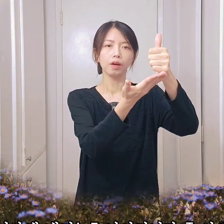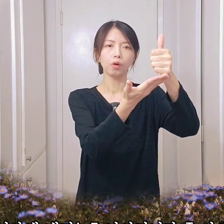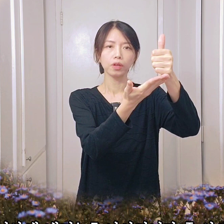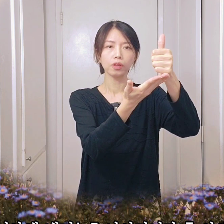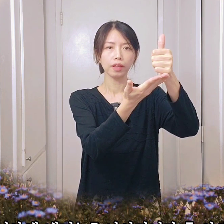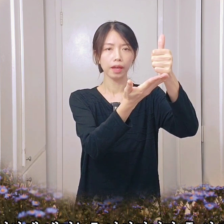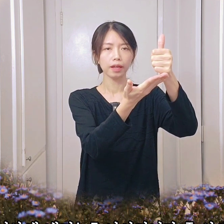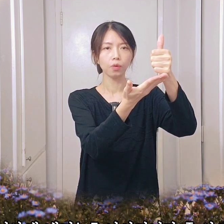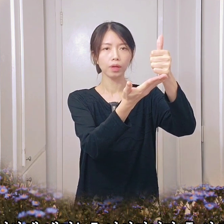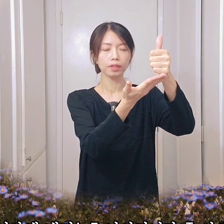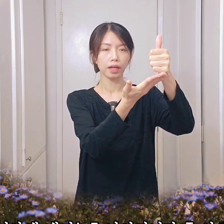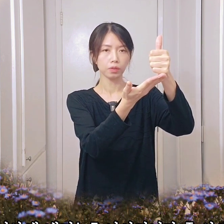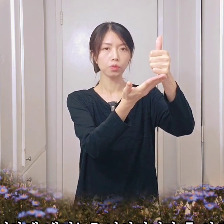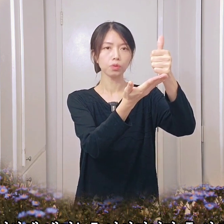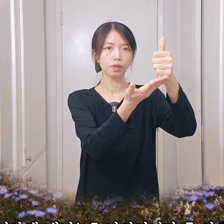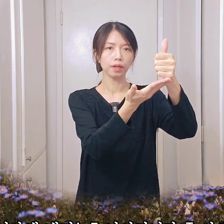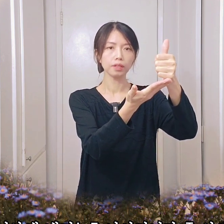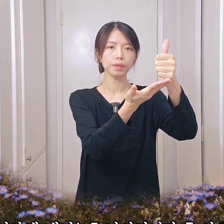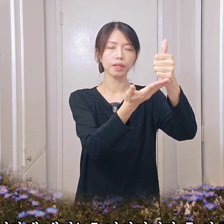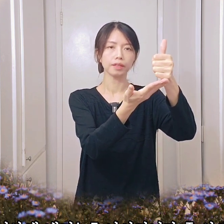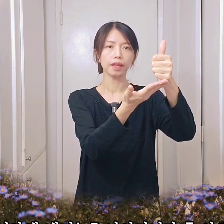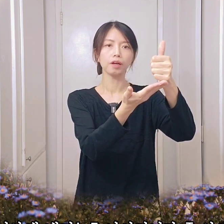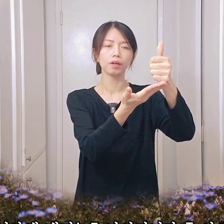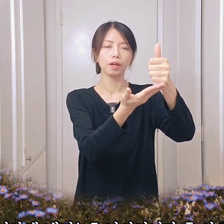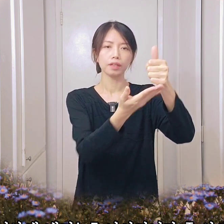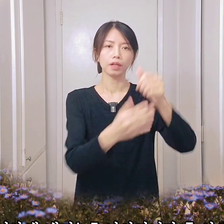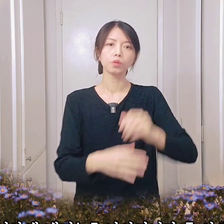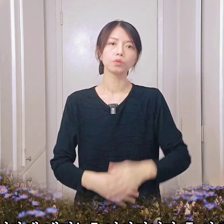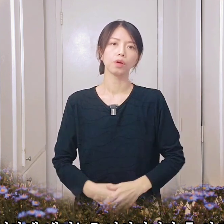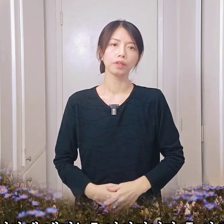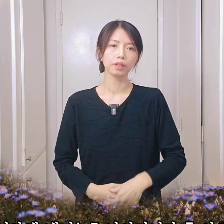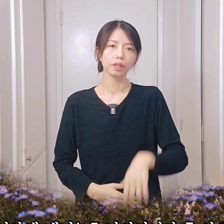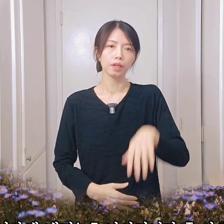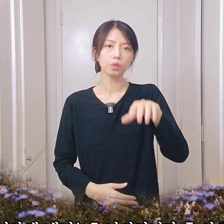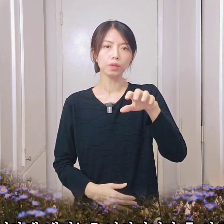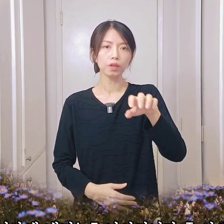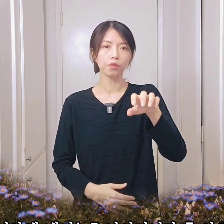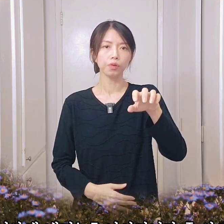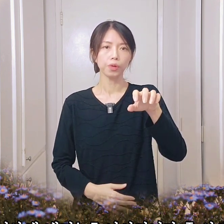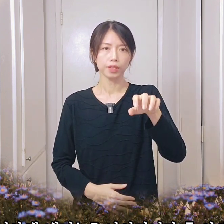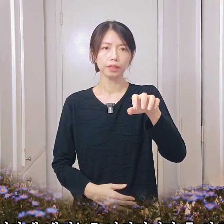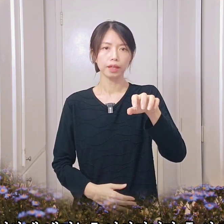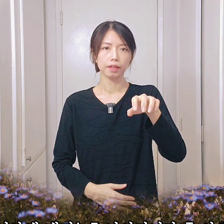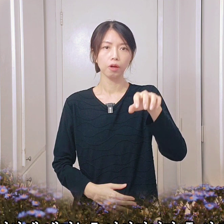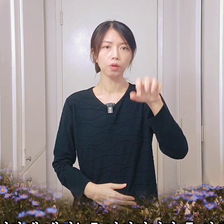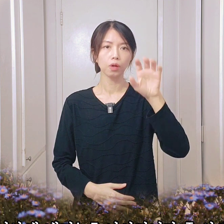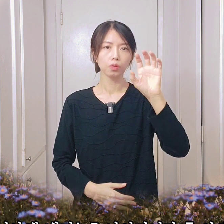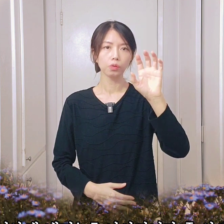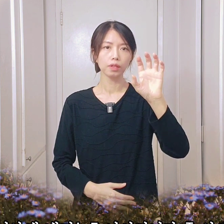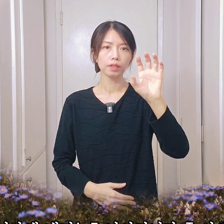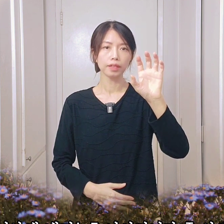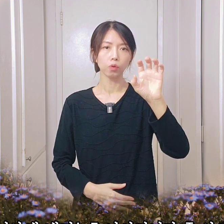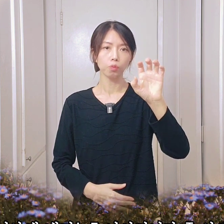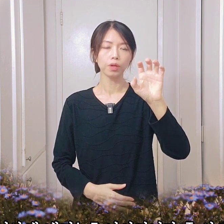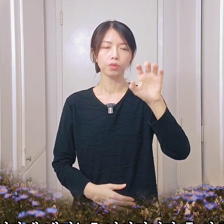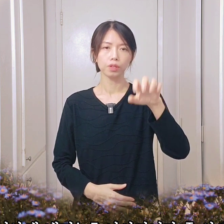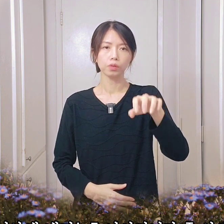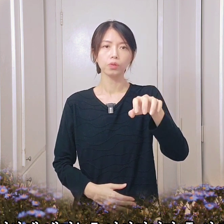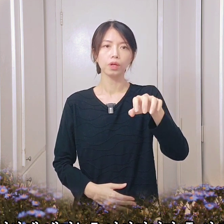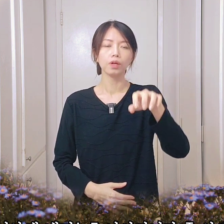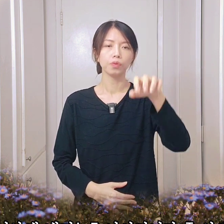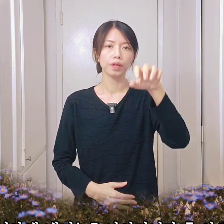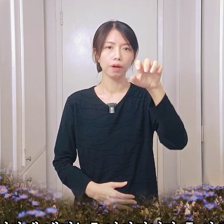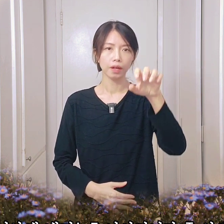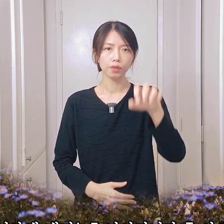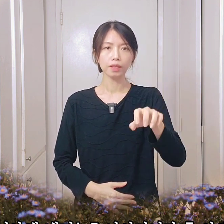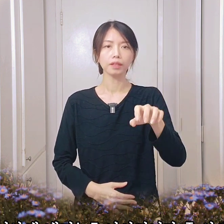앞에 어디에라고 하는 장소 수어를 하시면 되는데요. 장소 수어는 손등이 위로 본 이 상태에서 손을 살짝 오므려